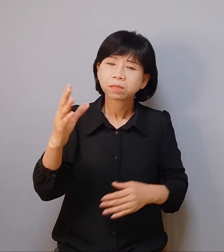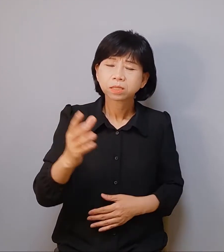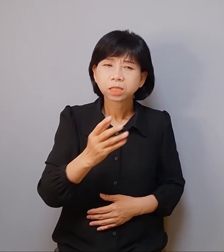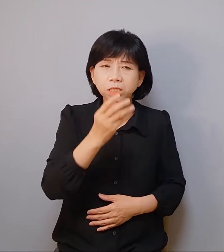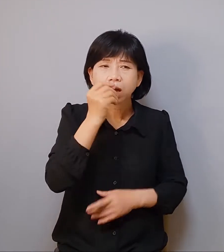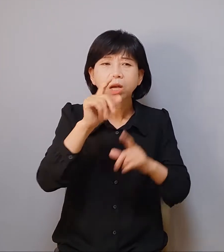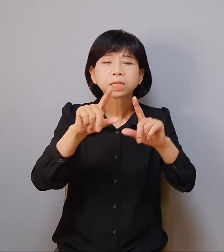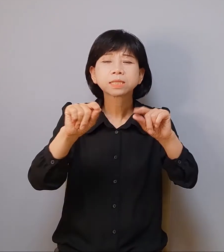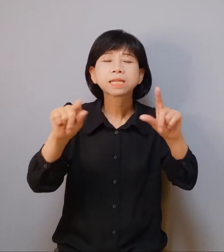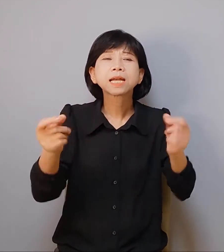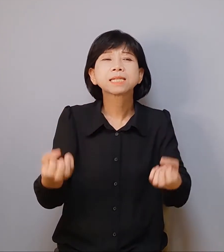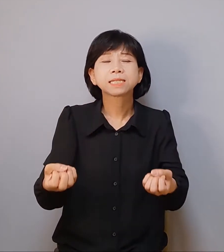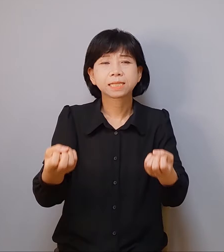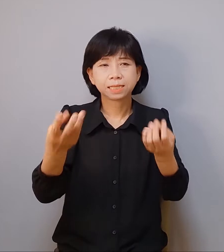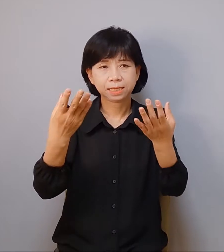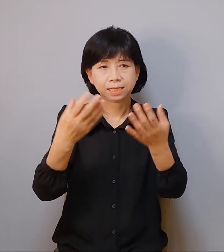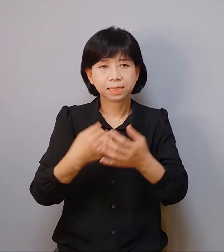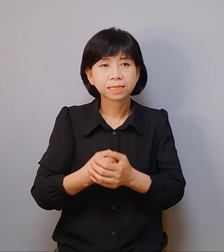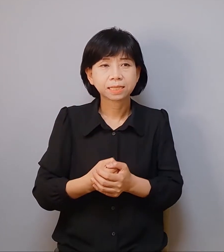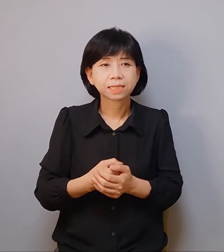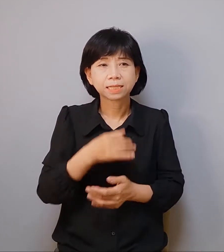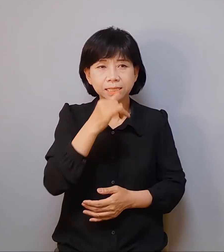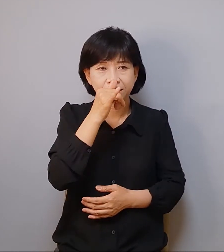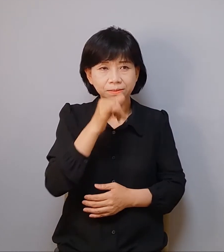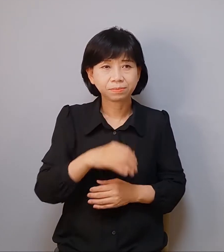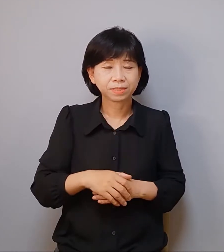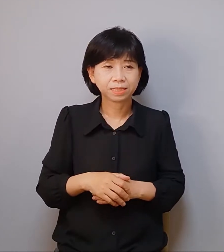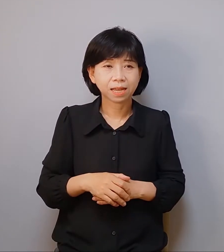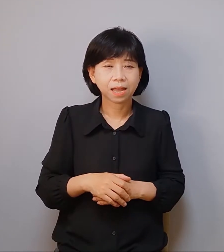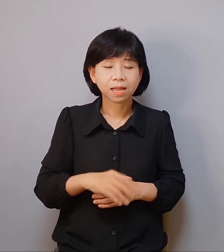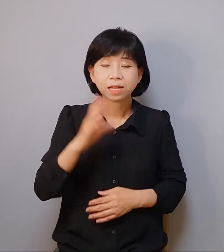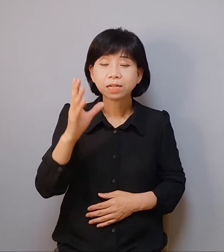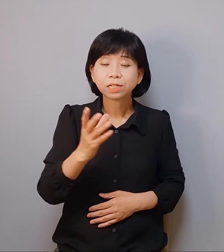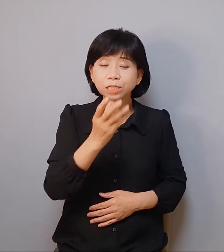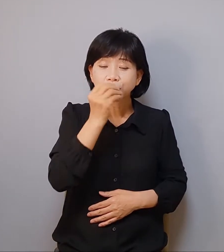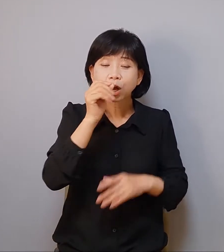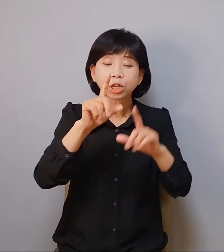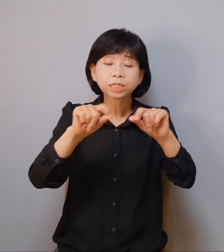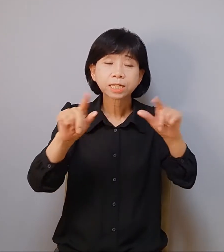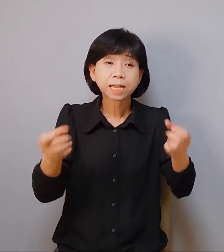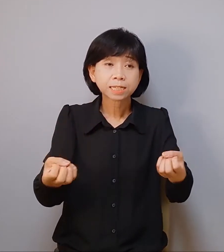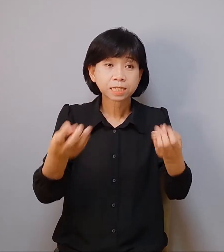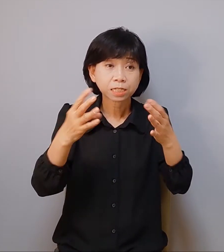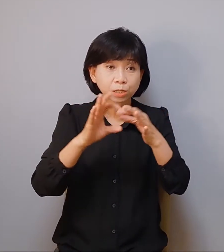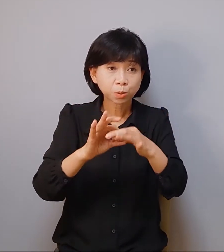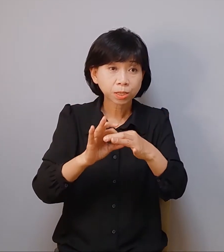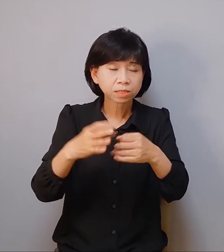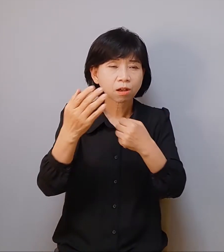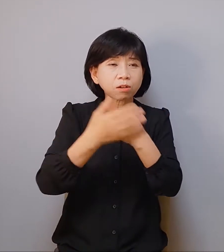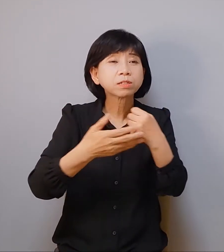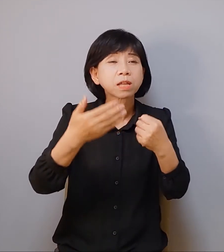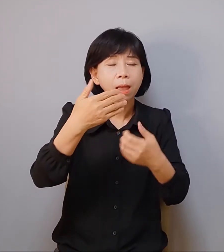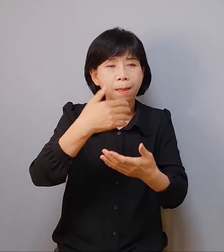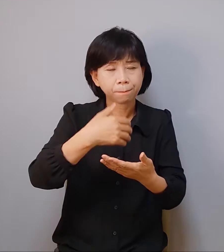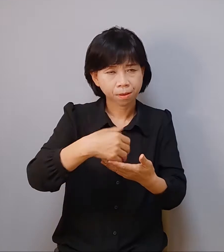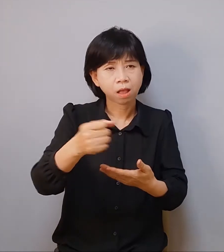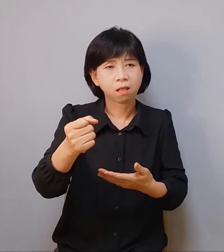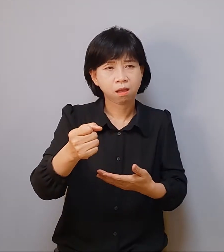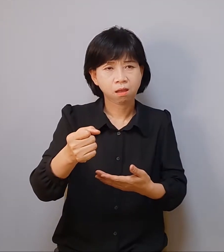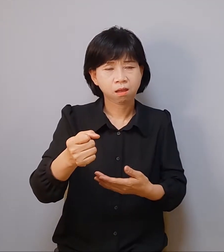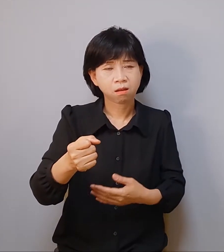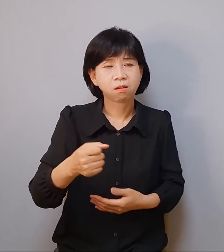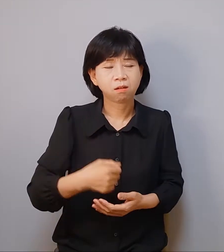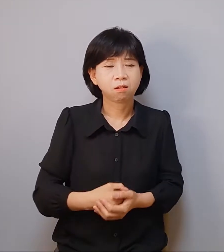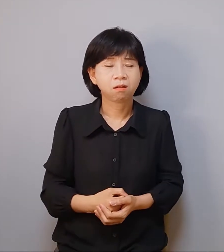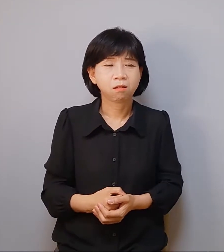성찬식이 은혜 받는 방법 중에 하나예요. 예배를 통해서 말씀을 통해서 은혜를 받는 게 한 가지가 있다면 또 다른 거 한